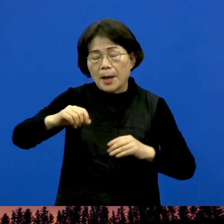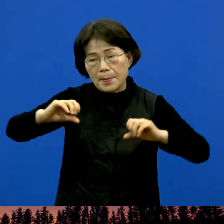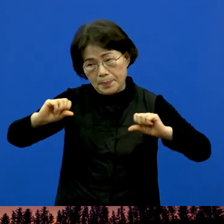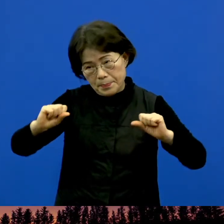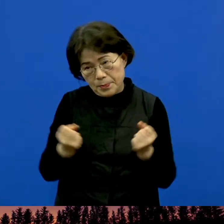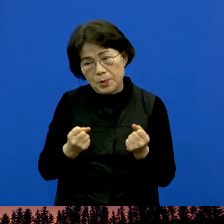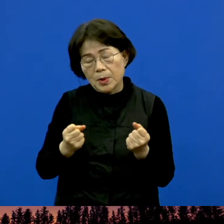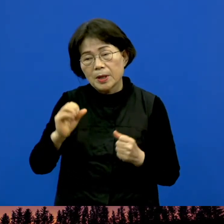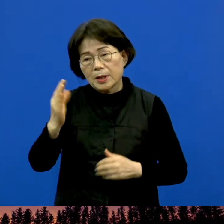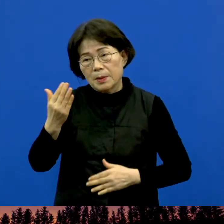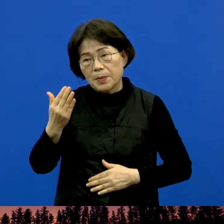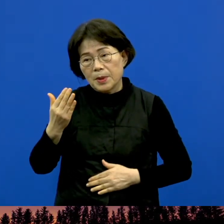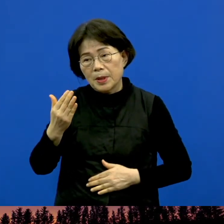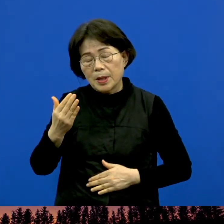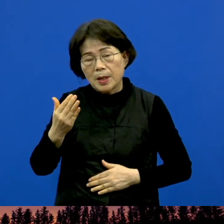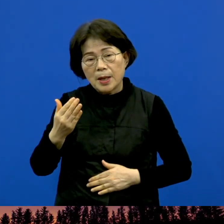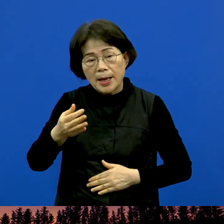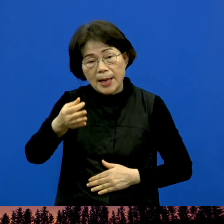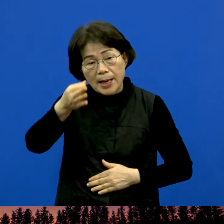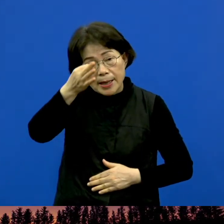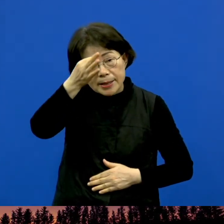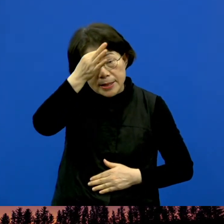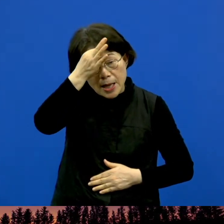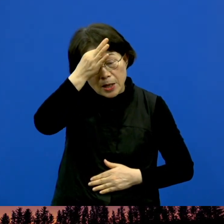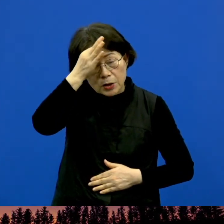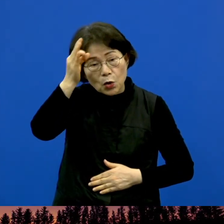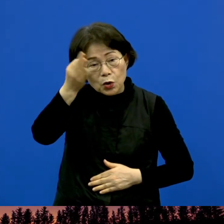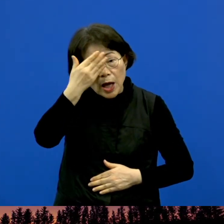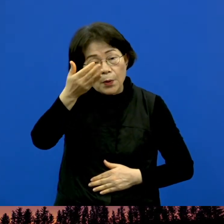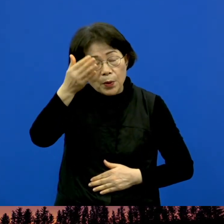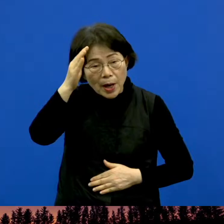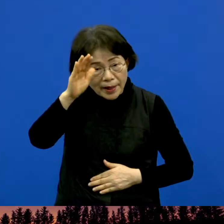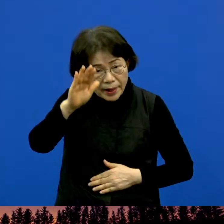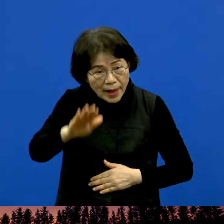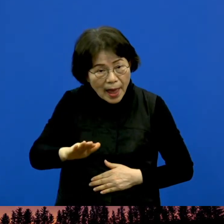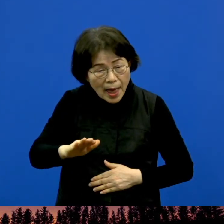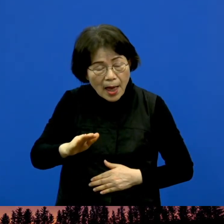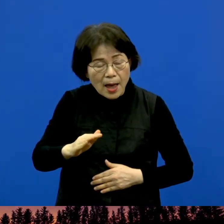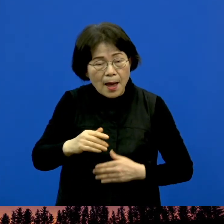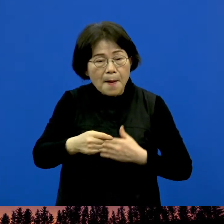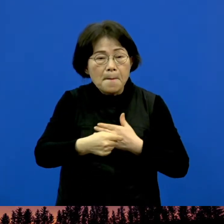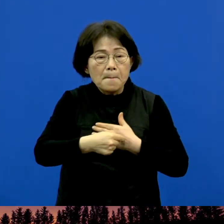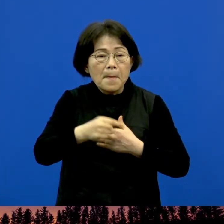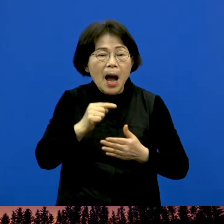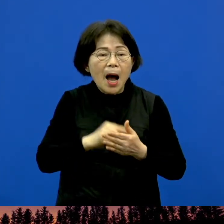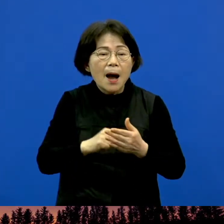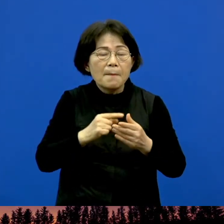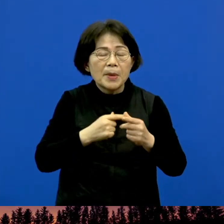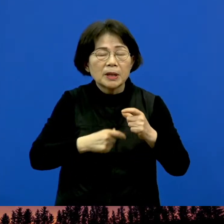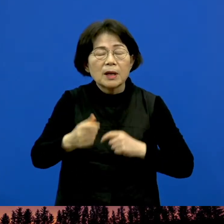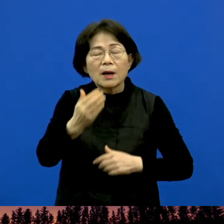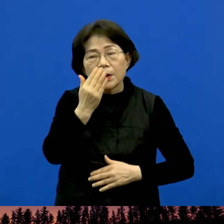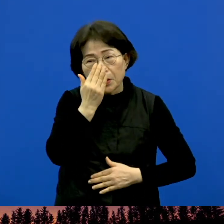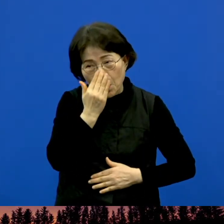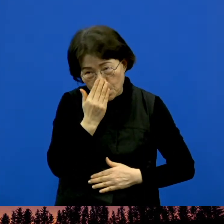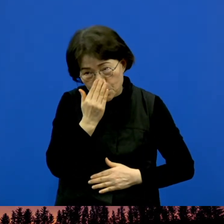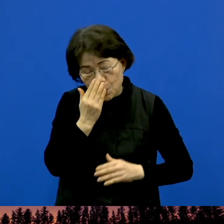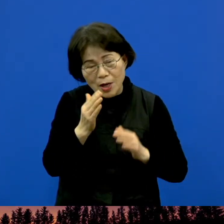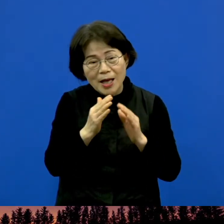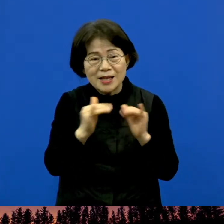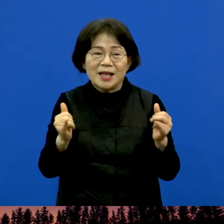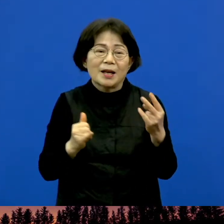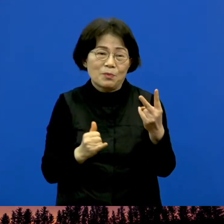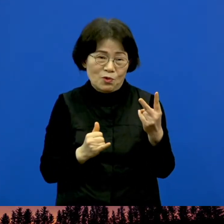이건 뭘 말하느냐면 재능도 탁월한데 겸손하다. 와, 이건 끝내주는 거.